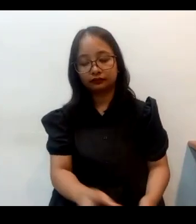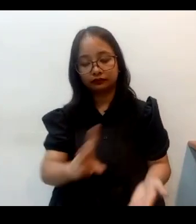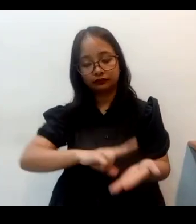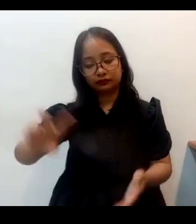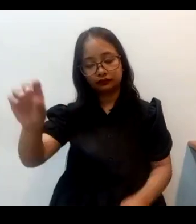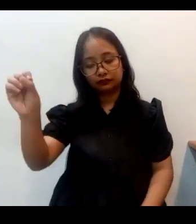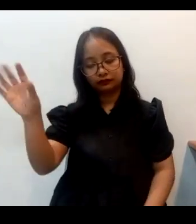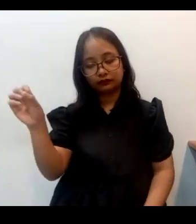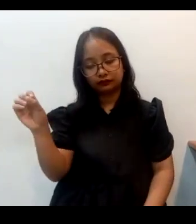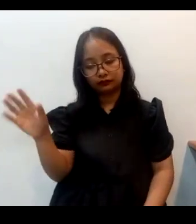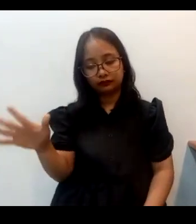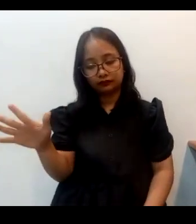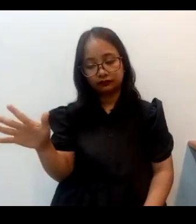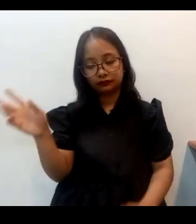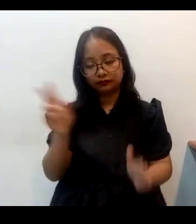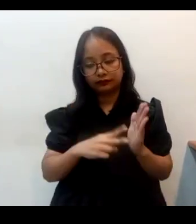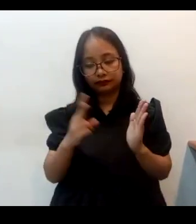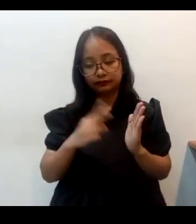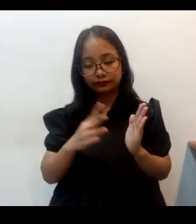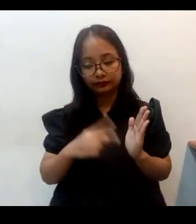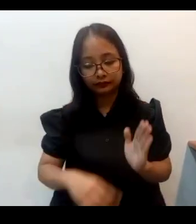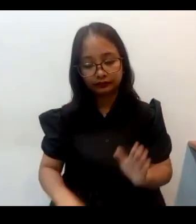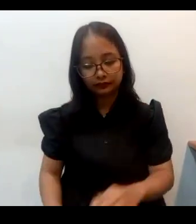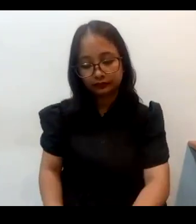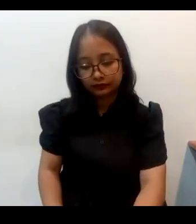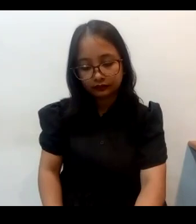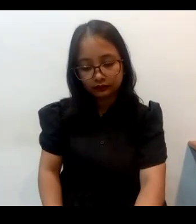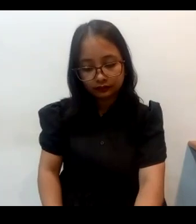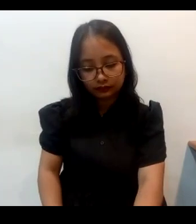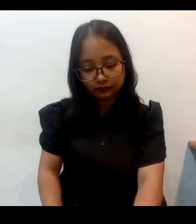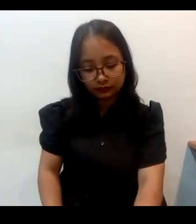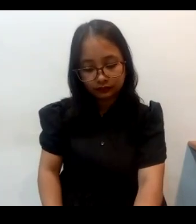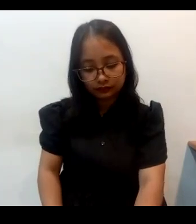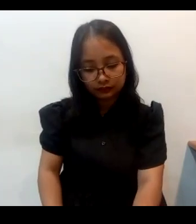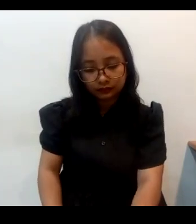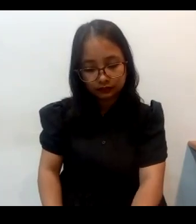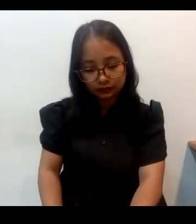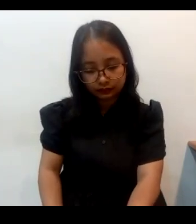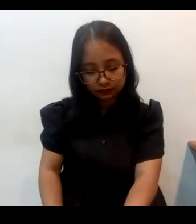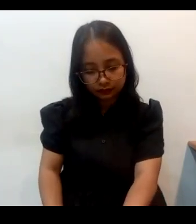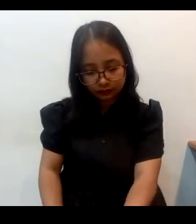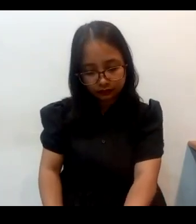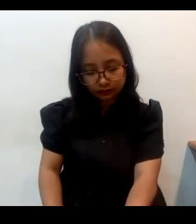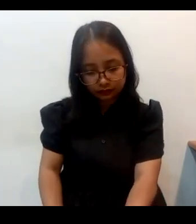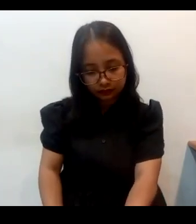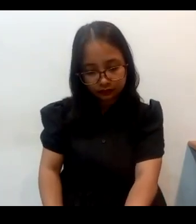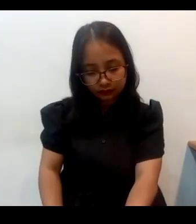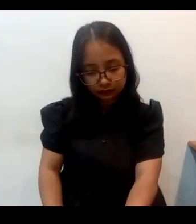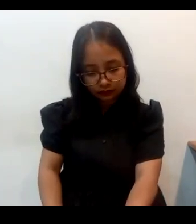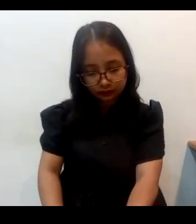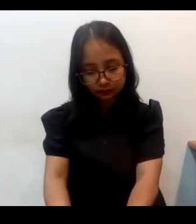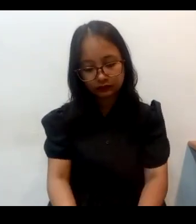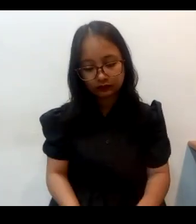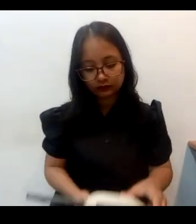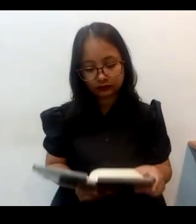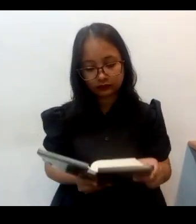2, 1. At kung ating nalalaman na tayo pinapakinggan niya sa anumang ating hingin, nalalaman natin na tatanggap natin ang